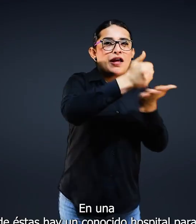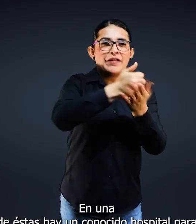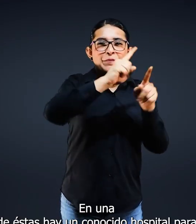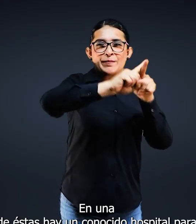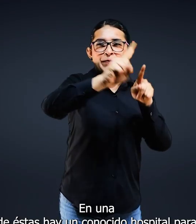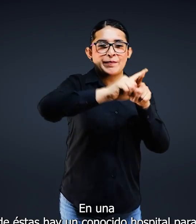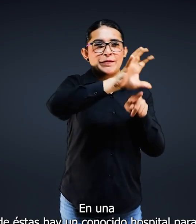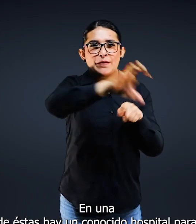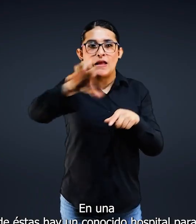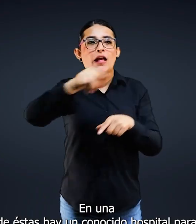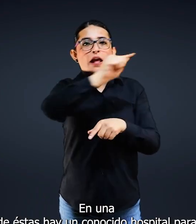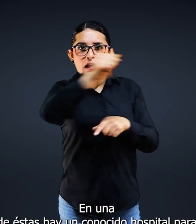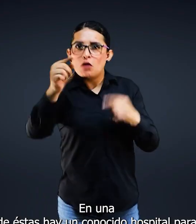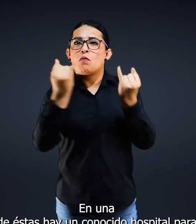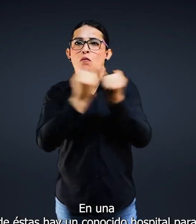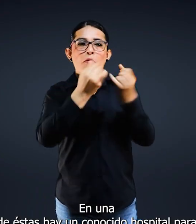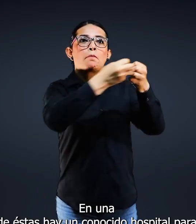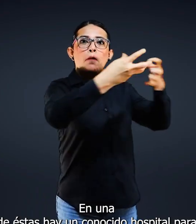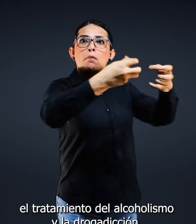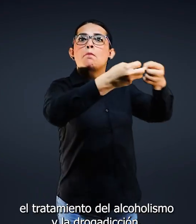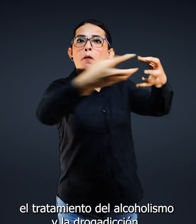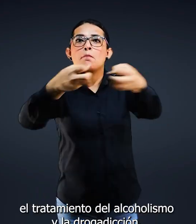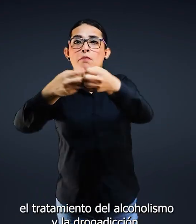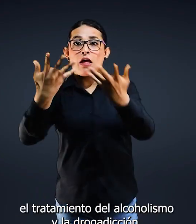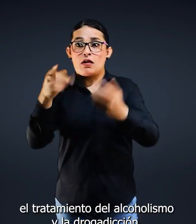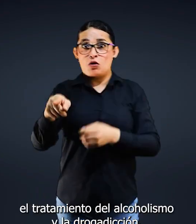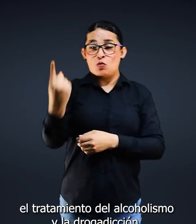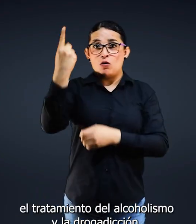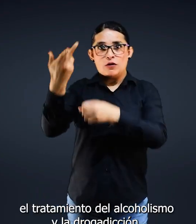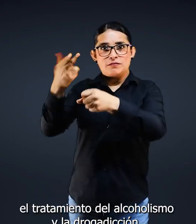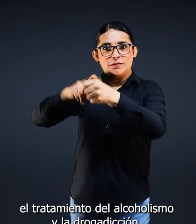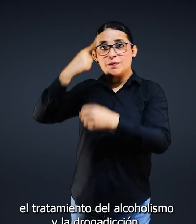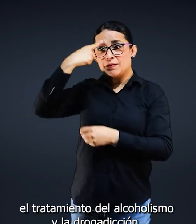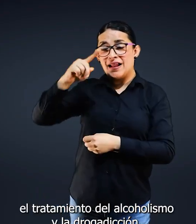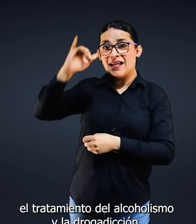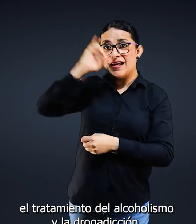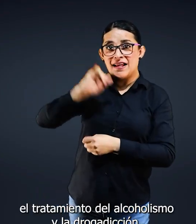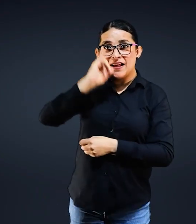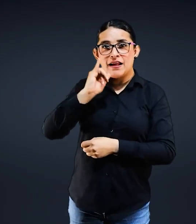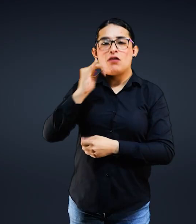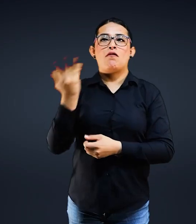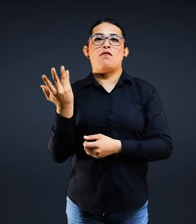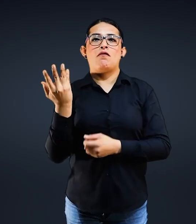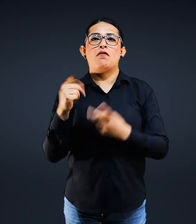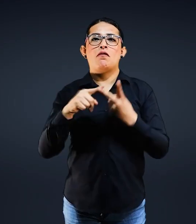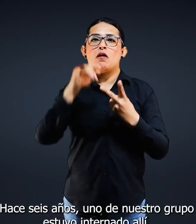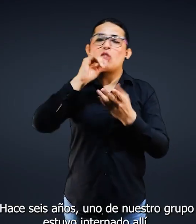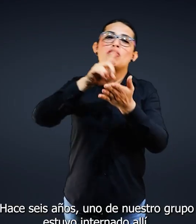una de estas, hay un conocido hospital para el tratamiento del alcoholismo y la drogadicción. Hace